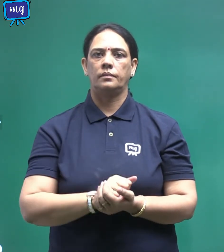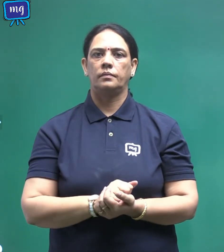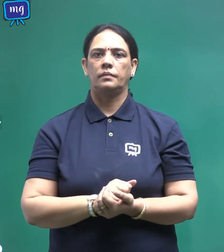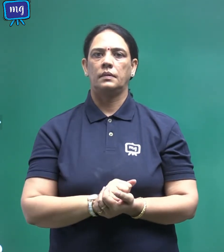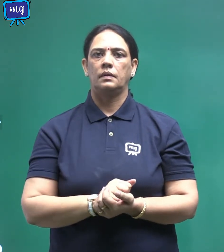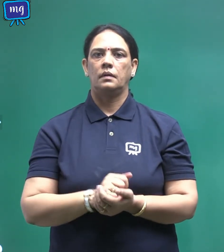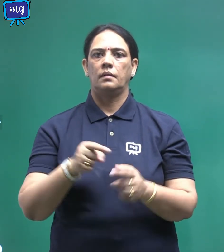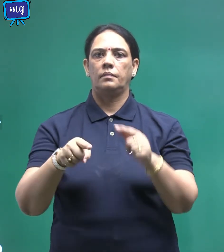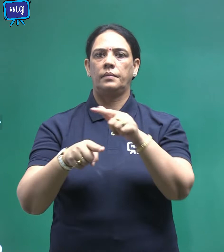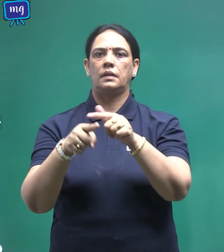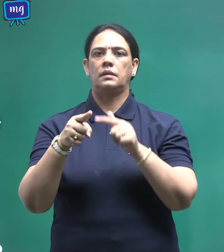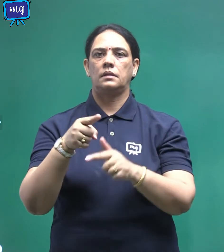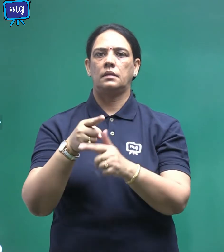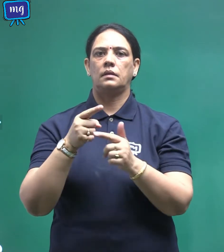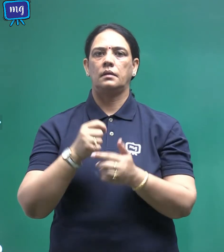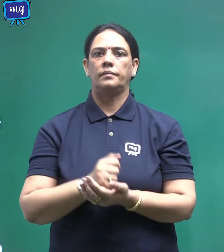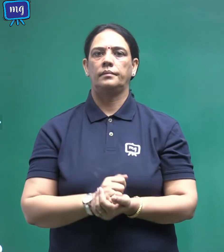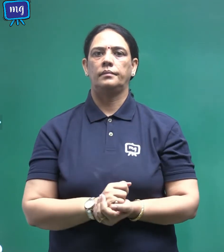100%।